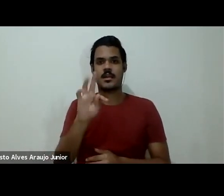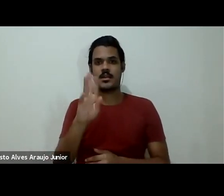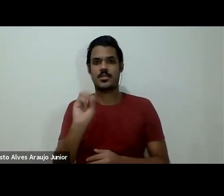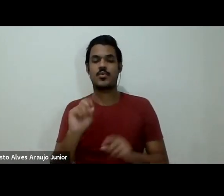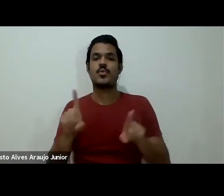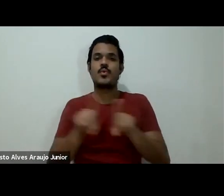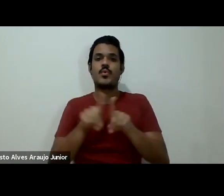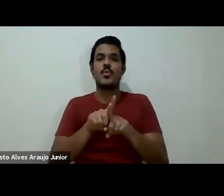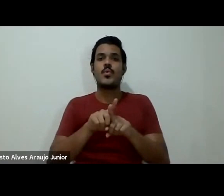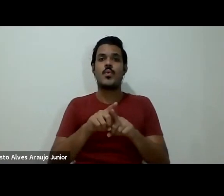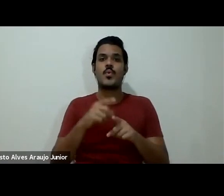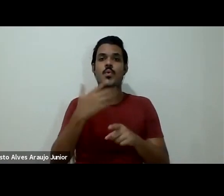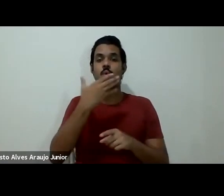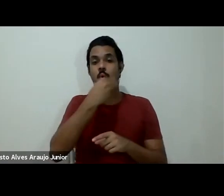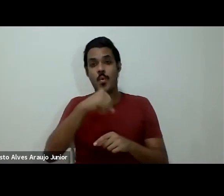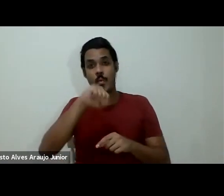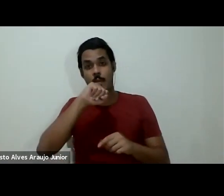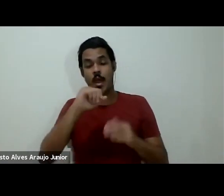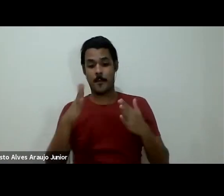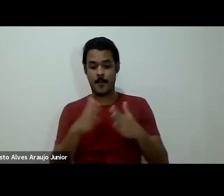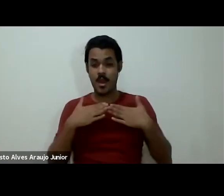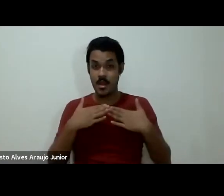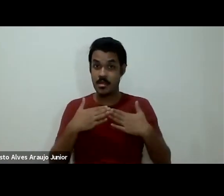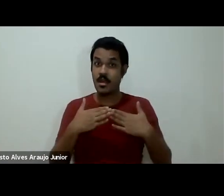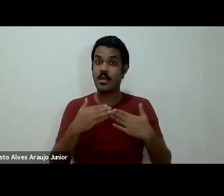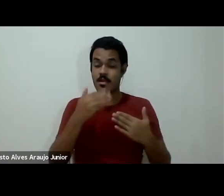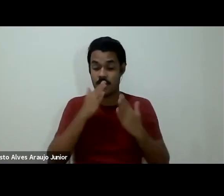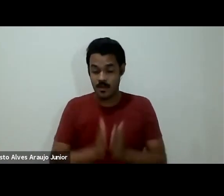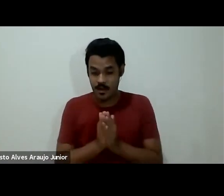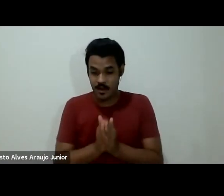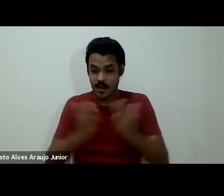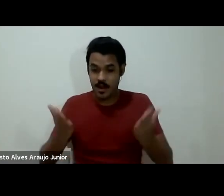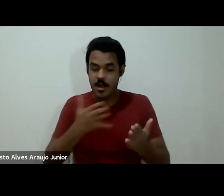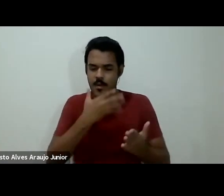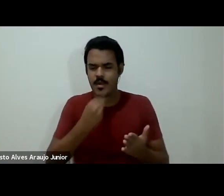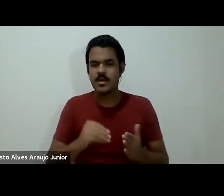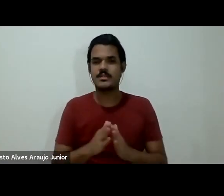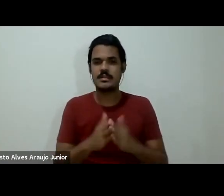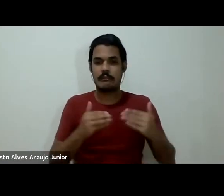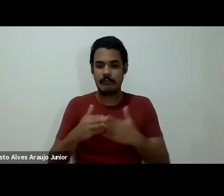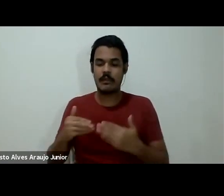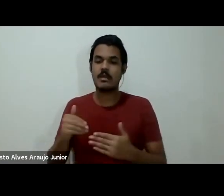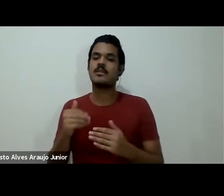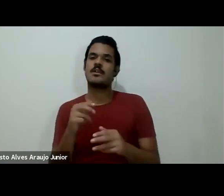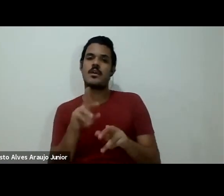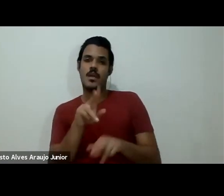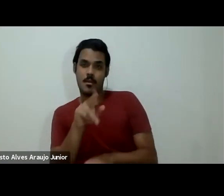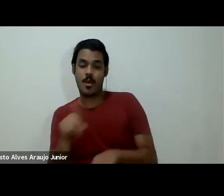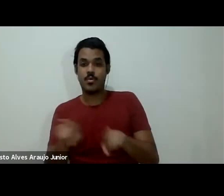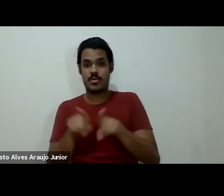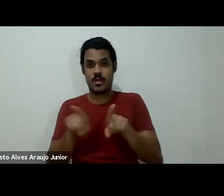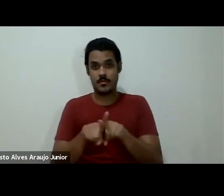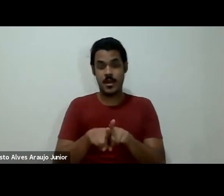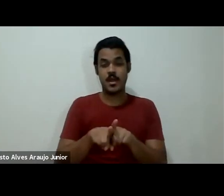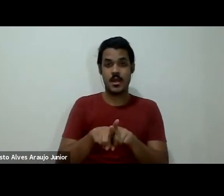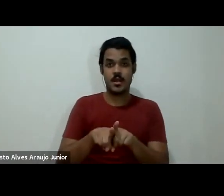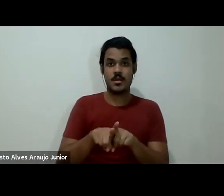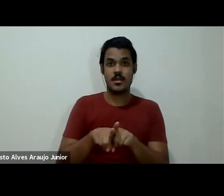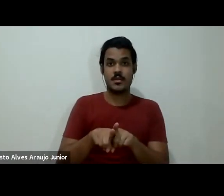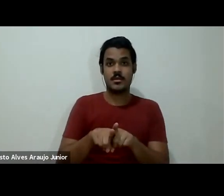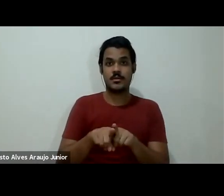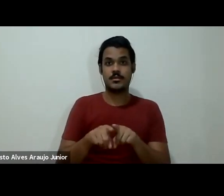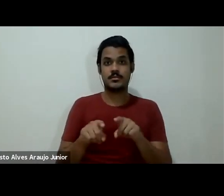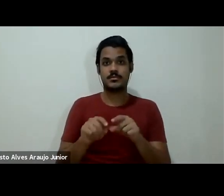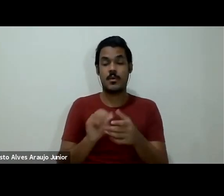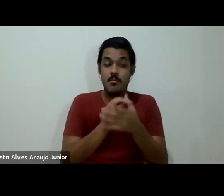Oxoguian, e a todos os meus irmãos e irmãs, e também uma companheira que está conosco,